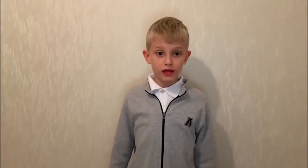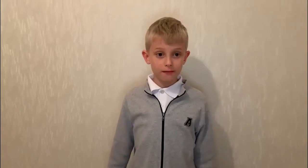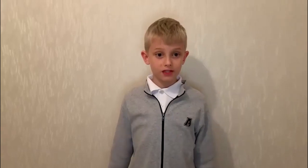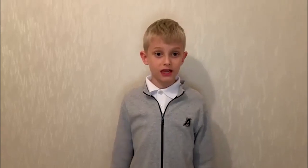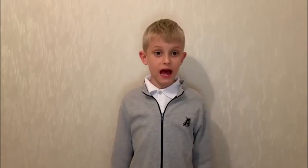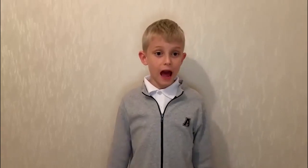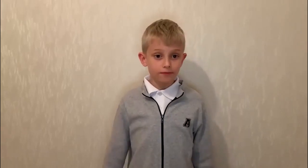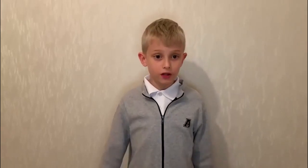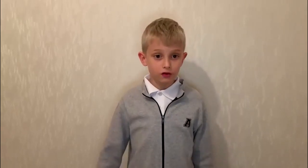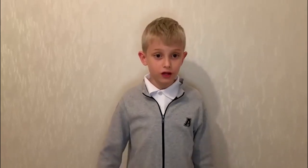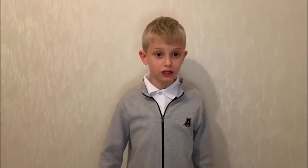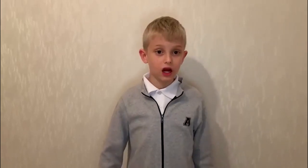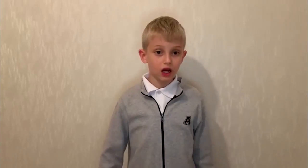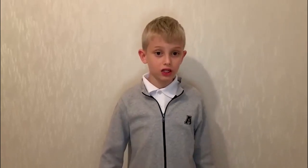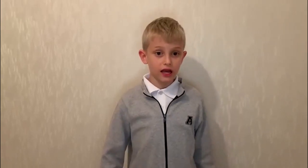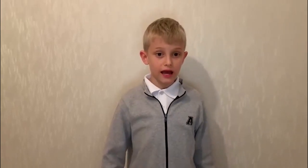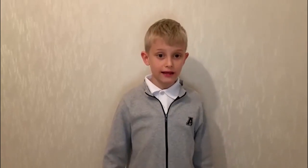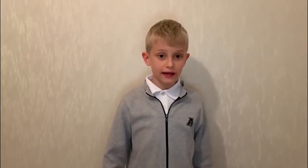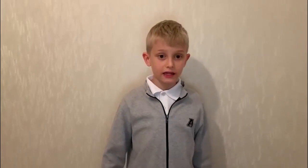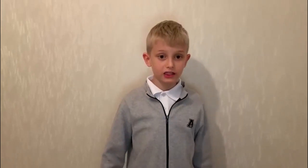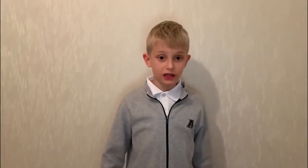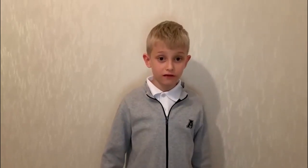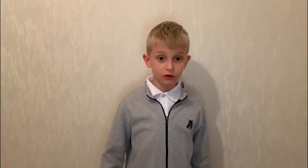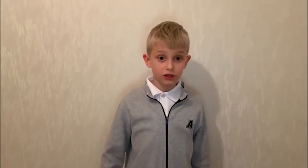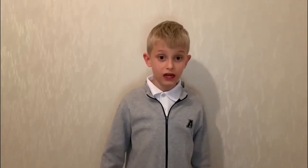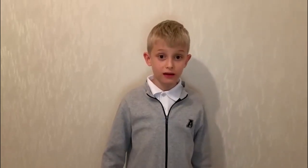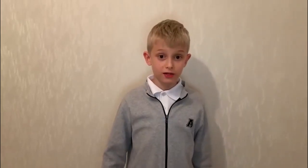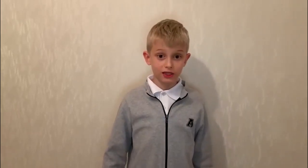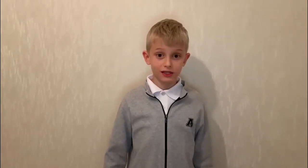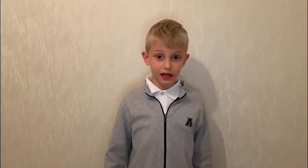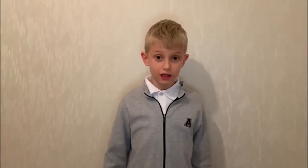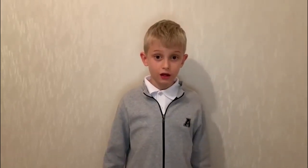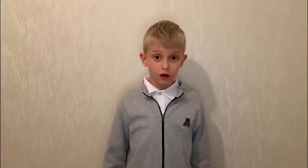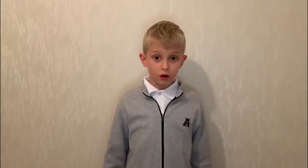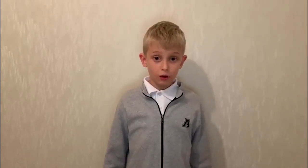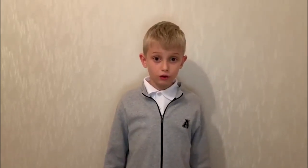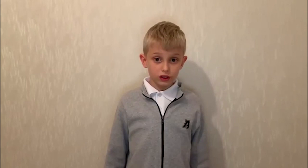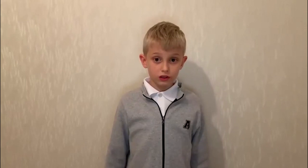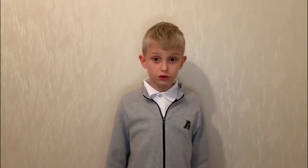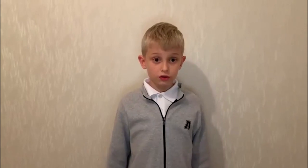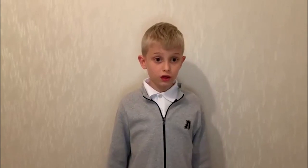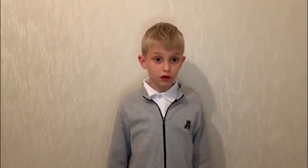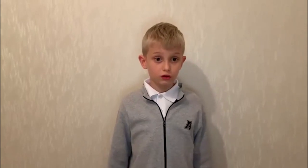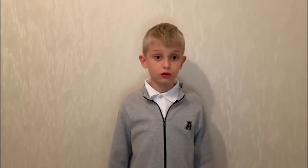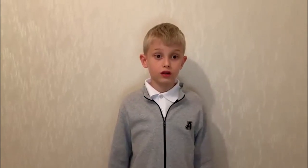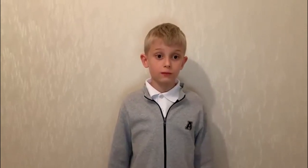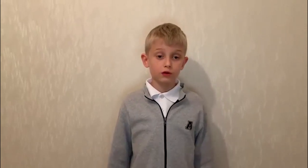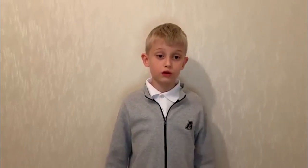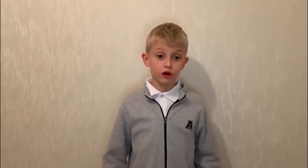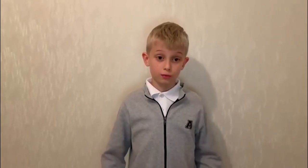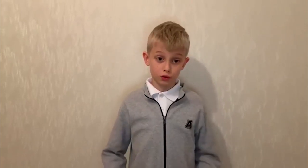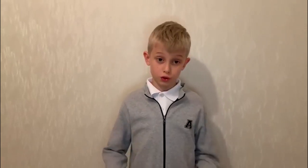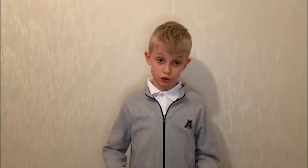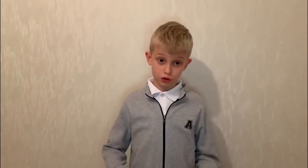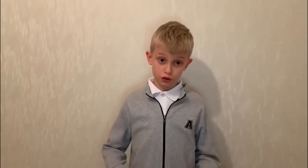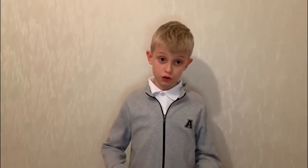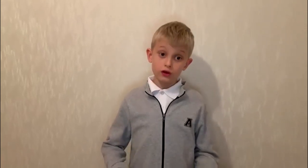ülkemizde hem de dünyada artık engelin çevre düzenlemesinden oluşan sorunlar olduğu kabul görmüştür.